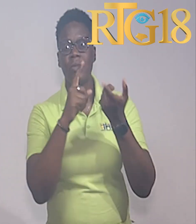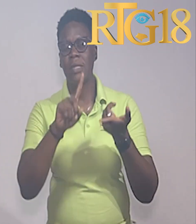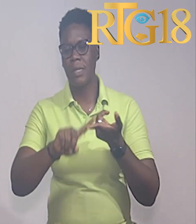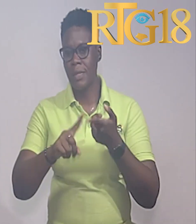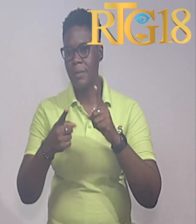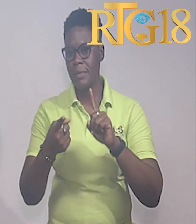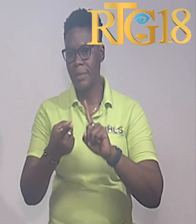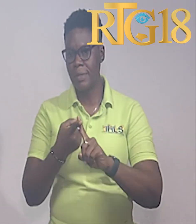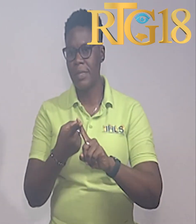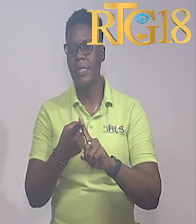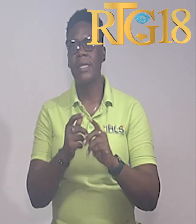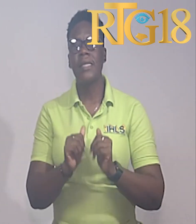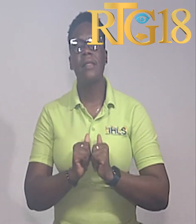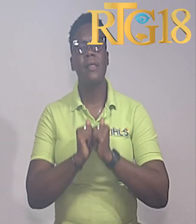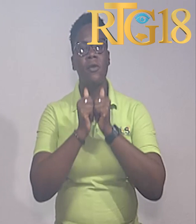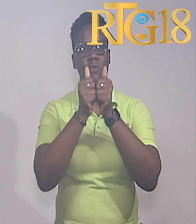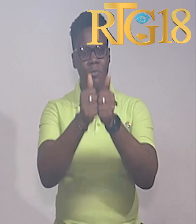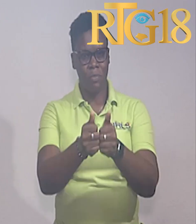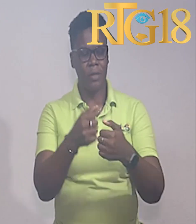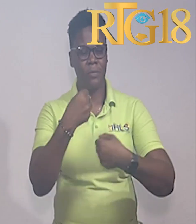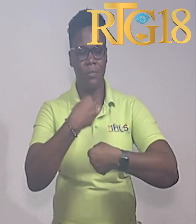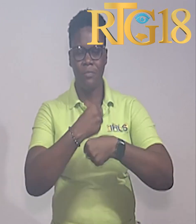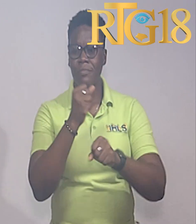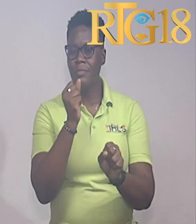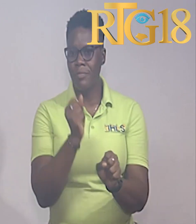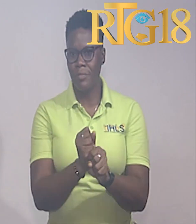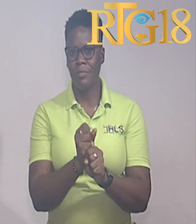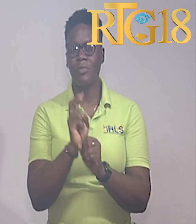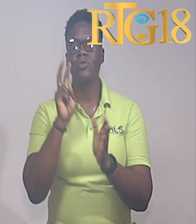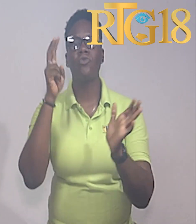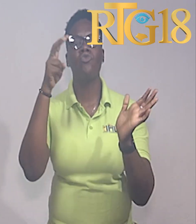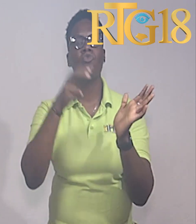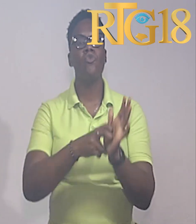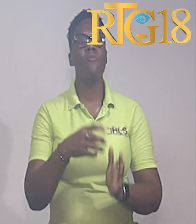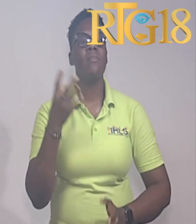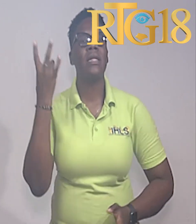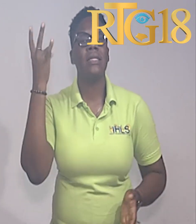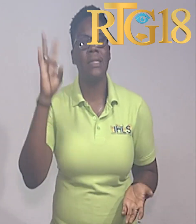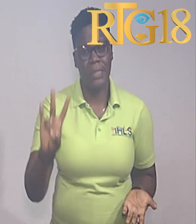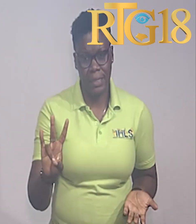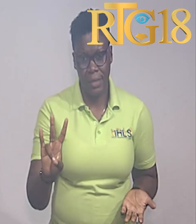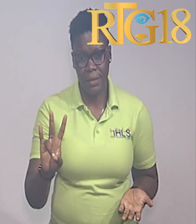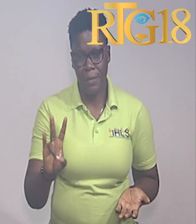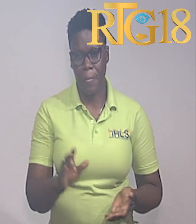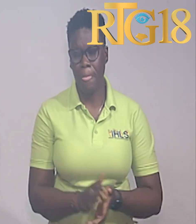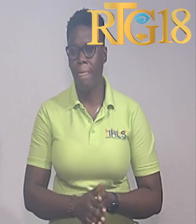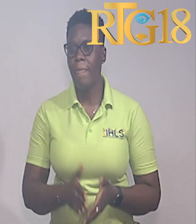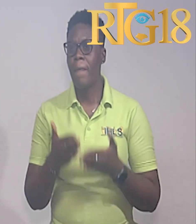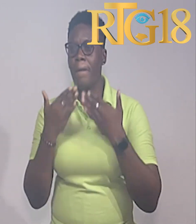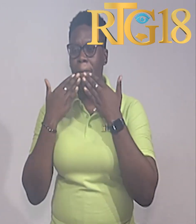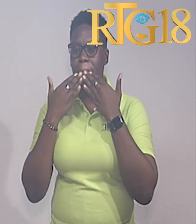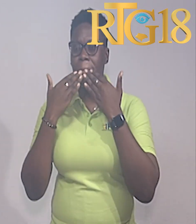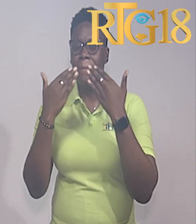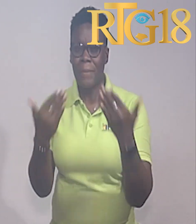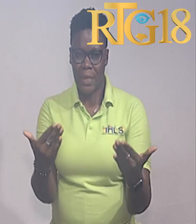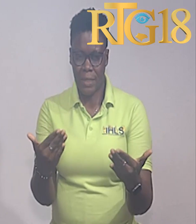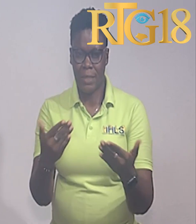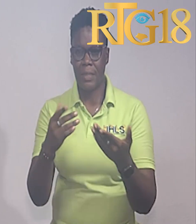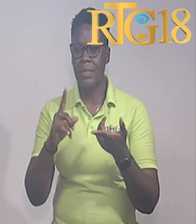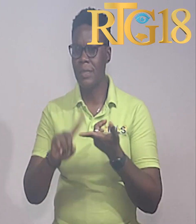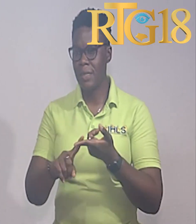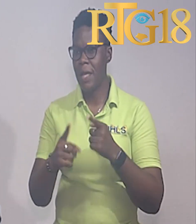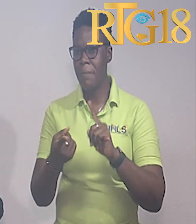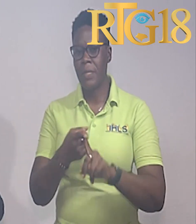qui nous accompagnent depuis notre création en 2017. Un vif remerciement à nos amis